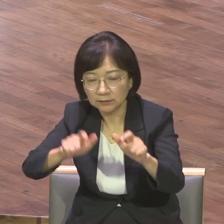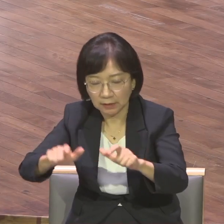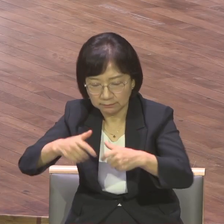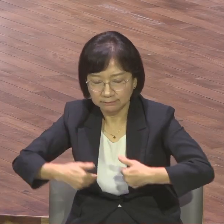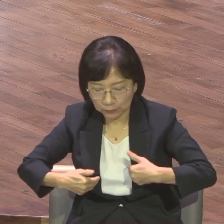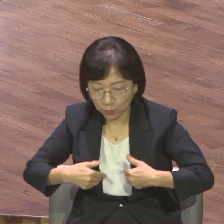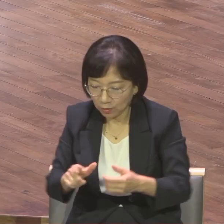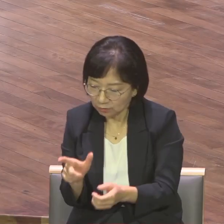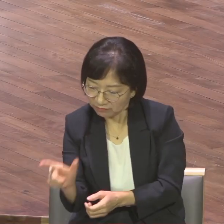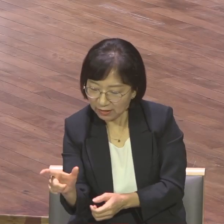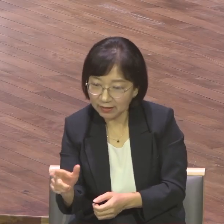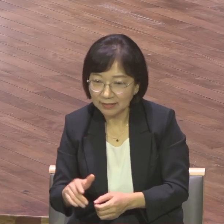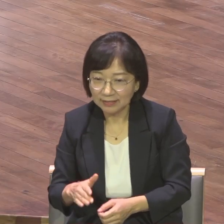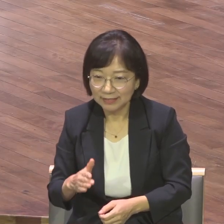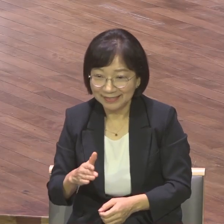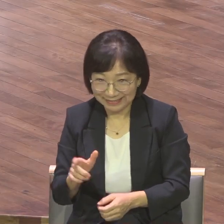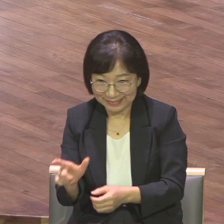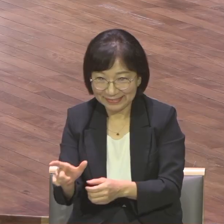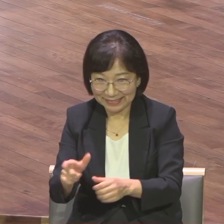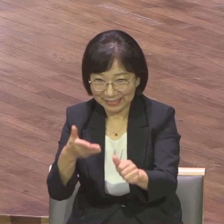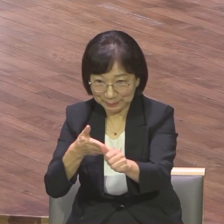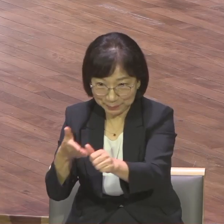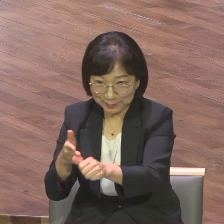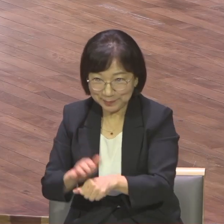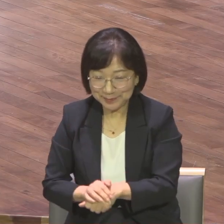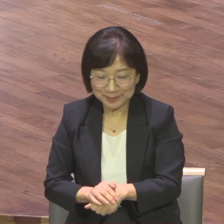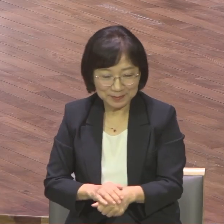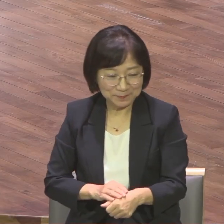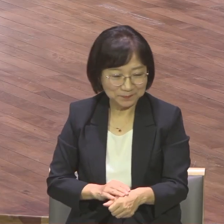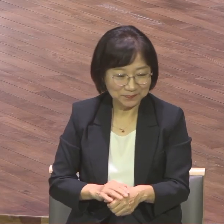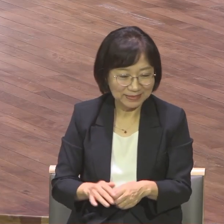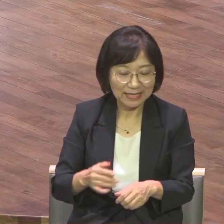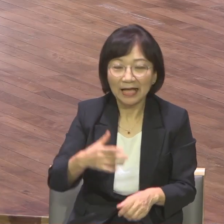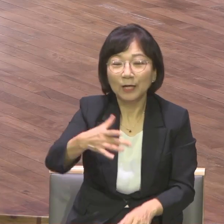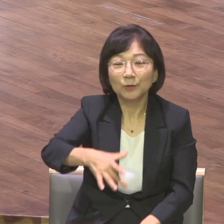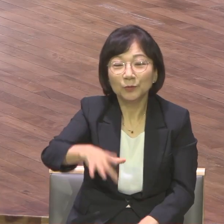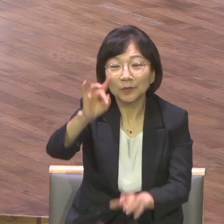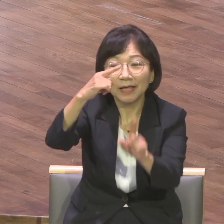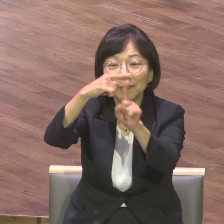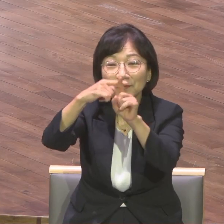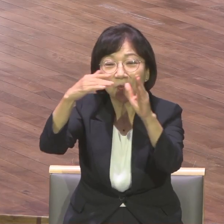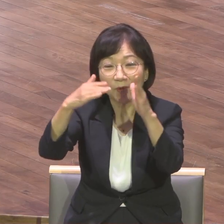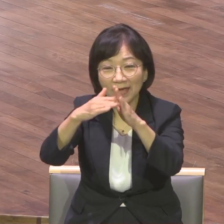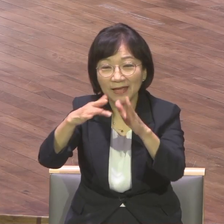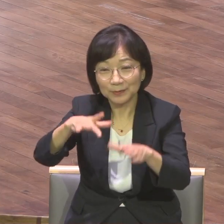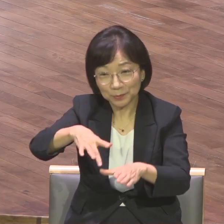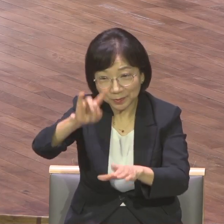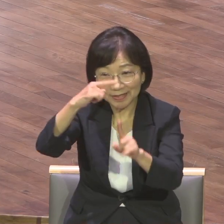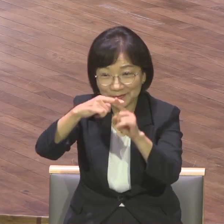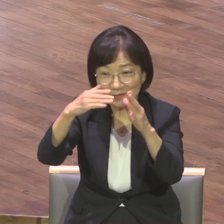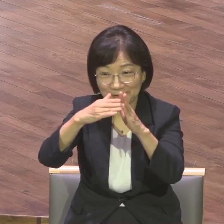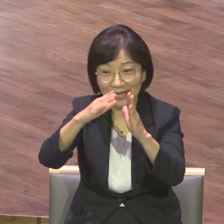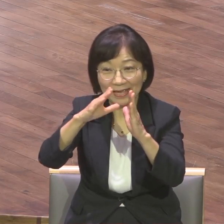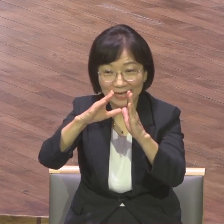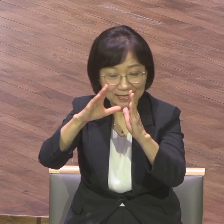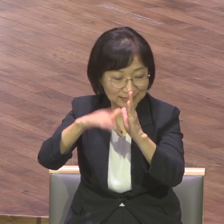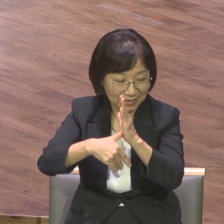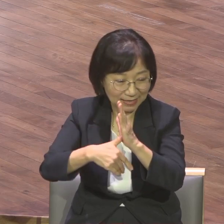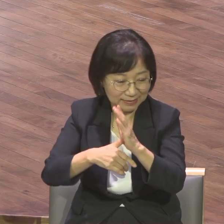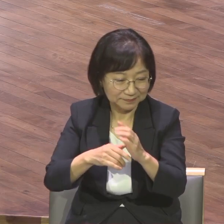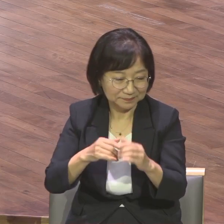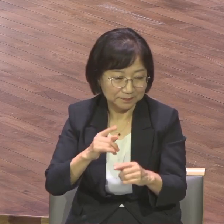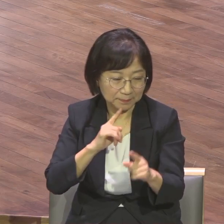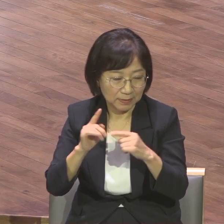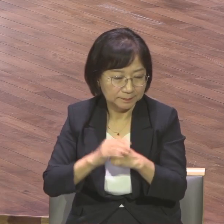내가 깨어있는가? 계시록 22장 2절에 보면 초대교회 성도들이 이렇게 고백합니다. 이것들을 증언하신 이가